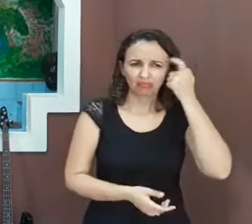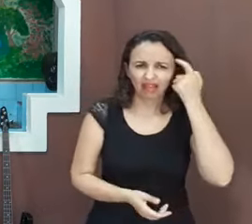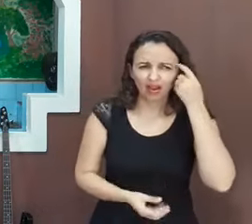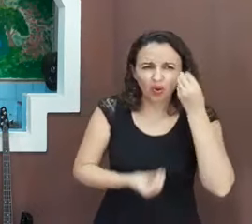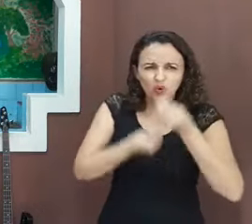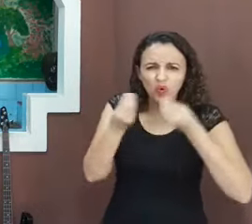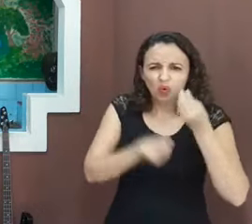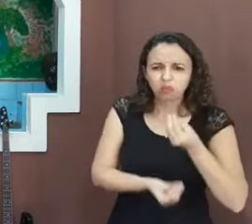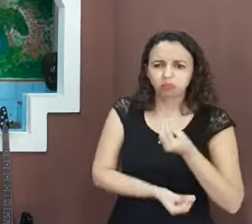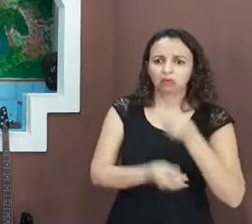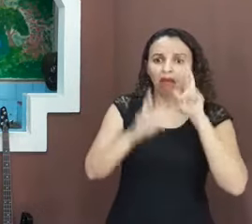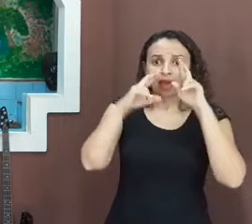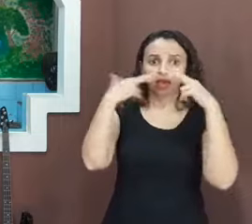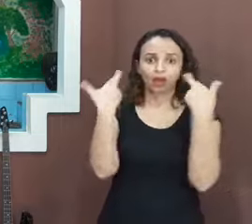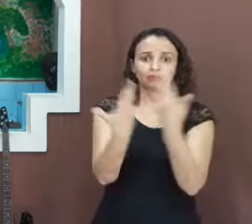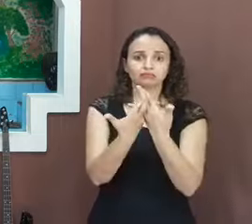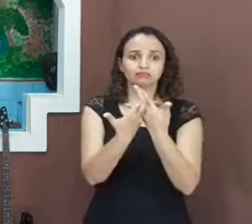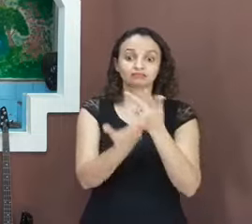Na reunião?